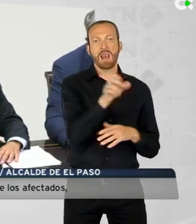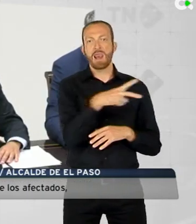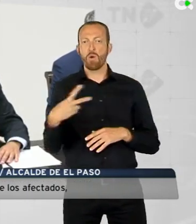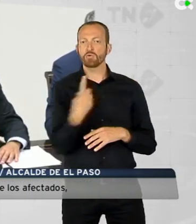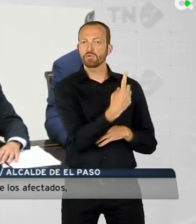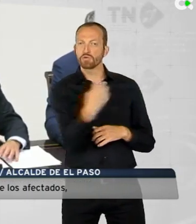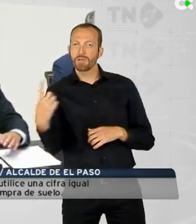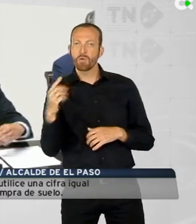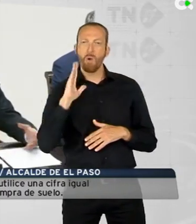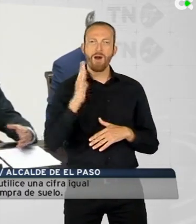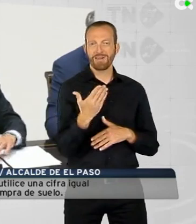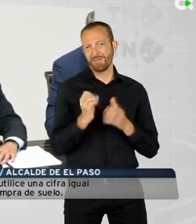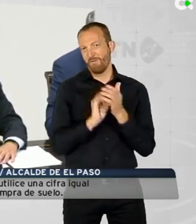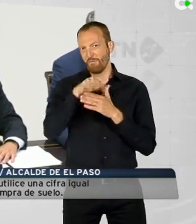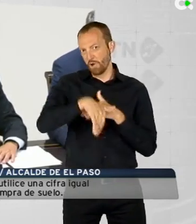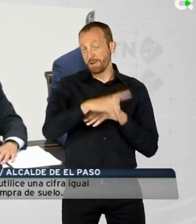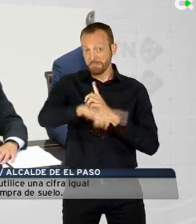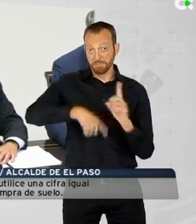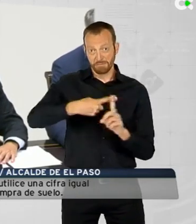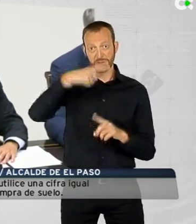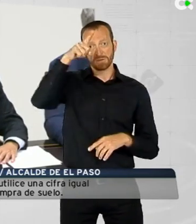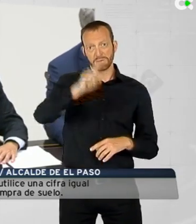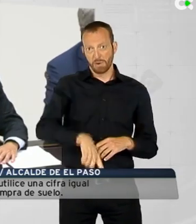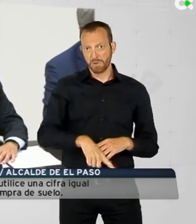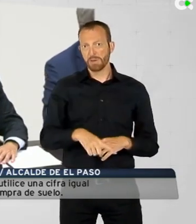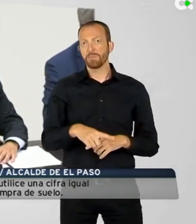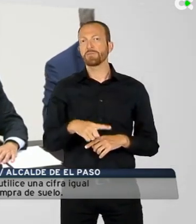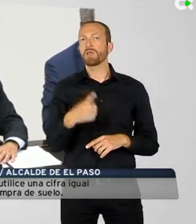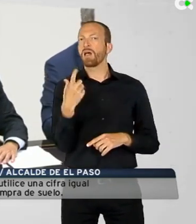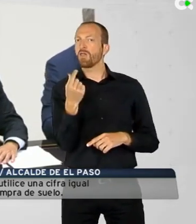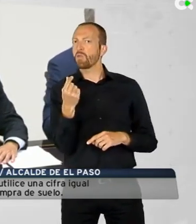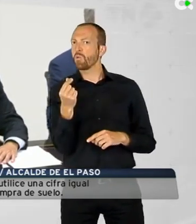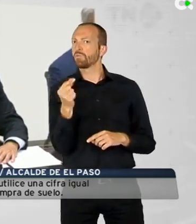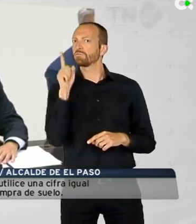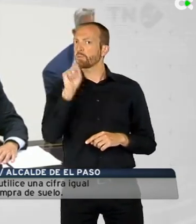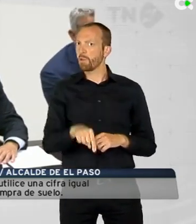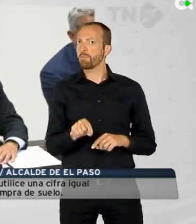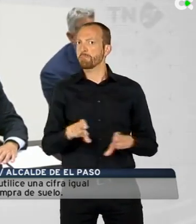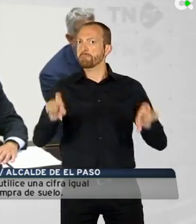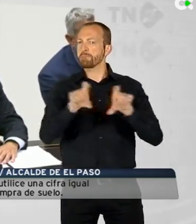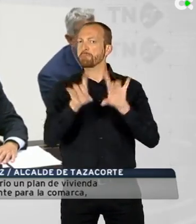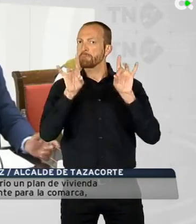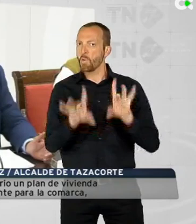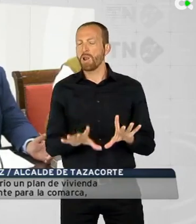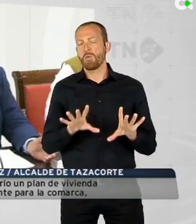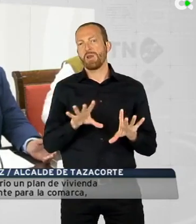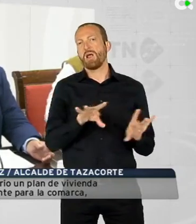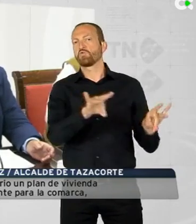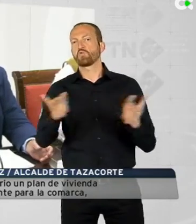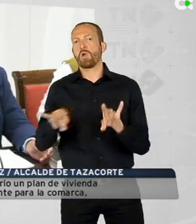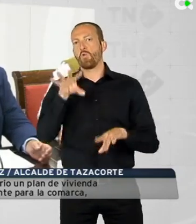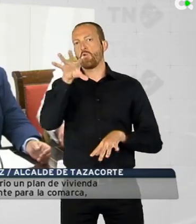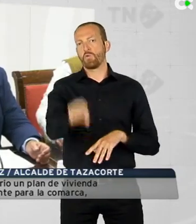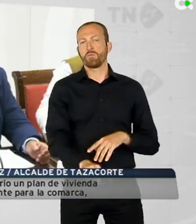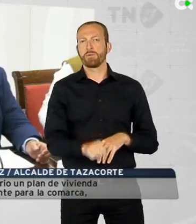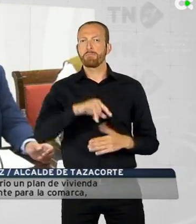cada uno de los afectados, sino que además utilice una cifra igual para esa compra de suelo. Creo que es necesario un plan